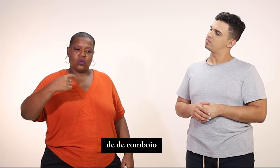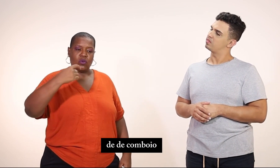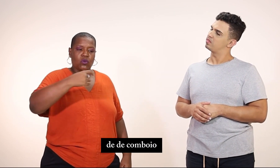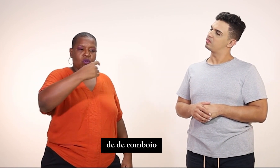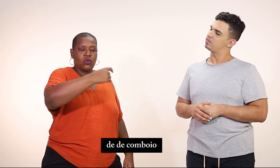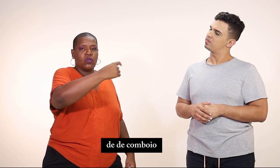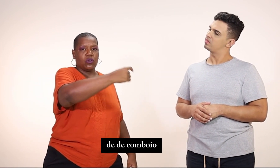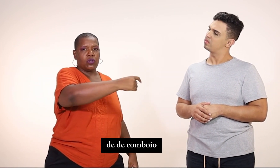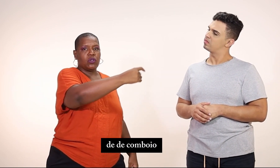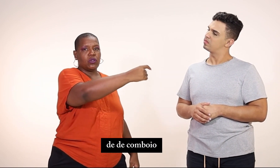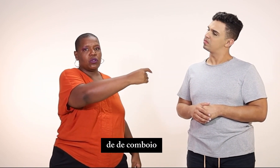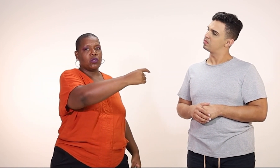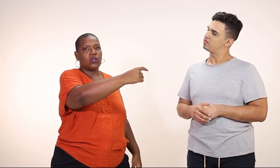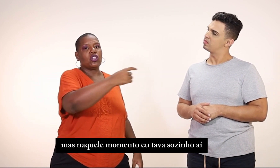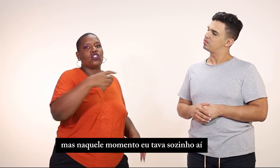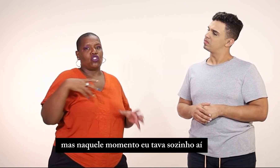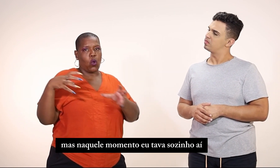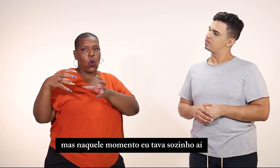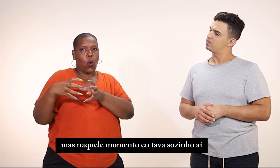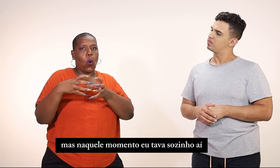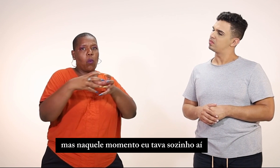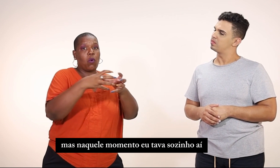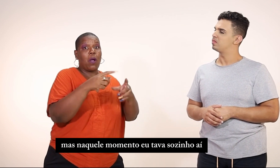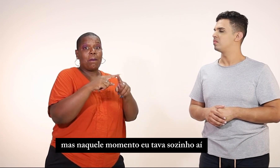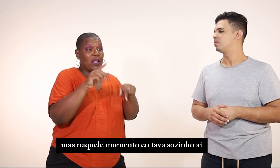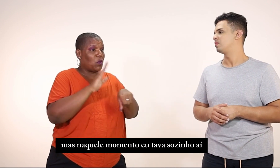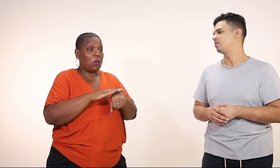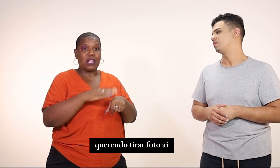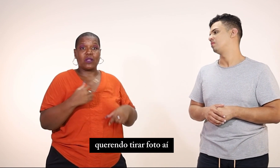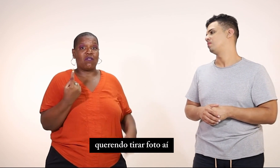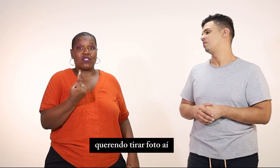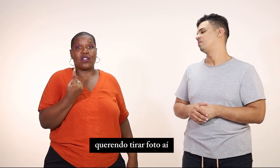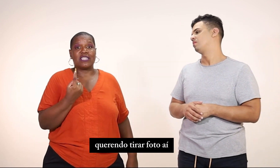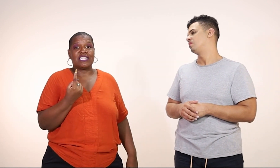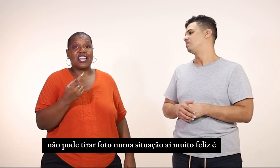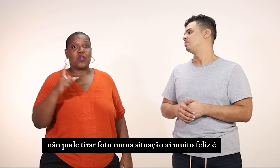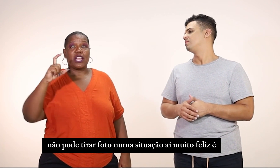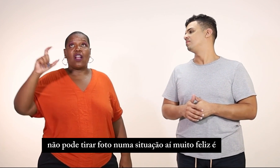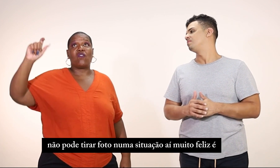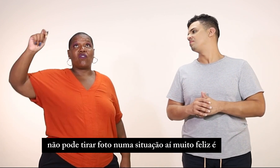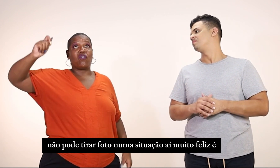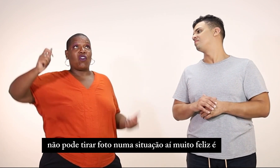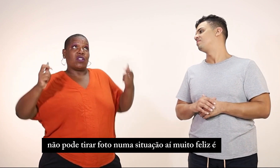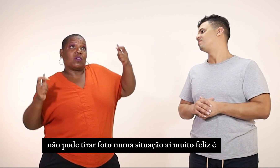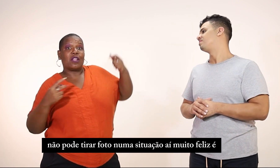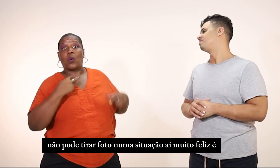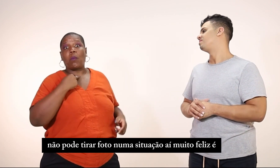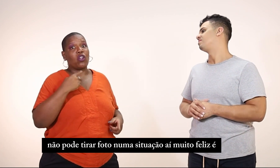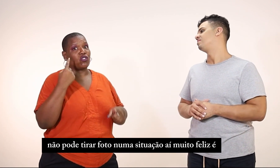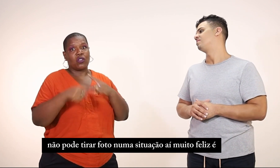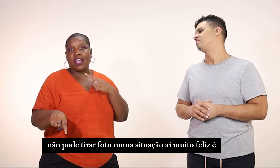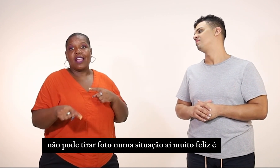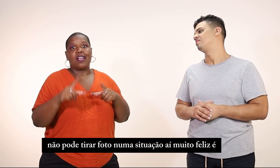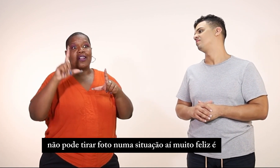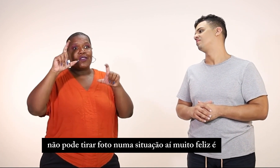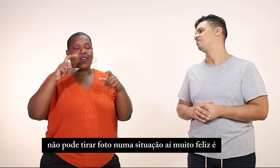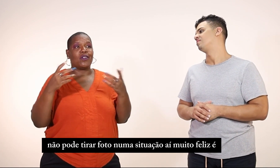de comboio. Mas naquele momento eu tava sozinho, aí querendo tirar foto e não pode tirar foto, uma situação. Aí muito feliz,